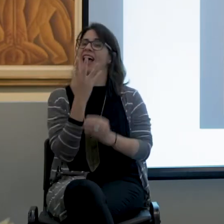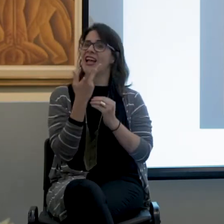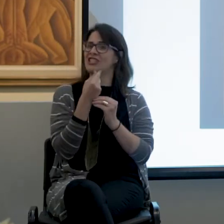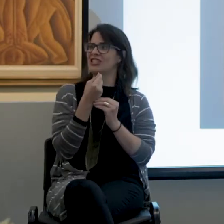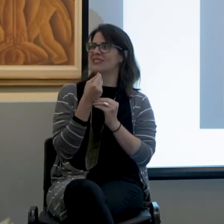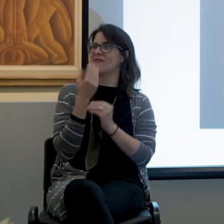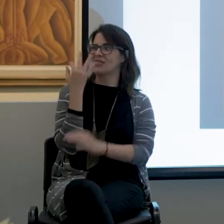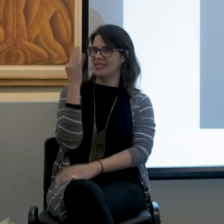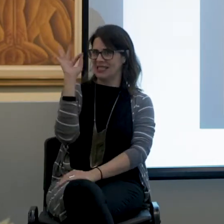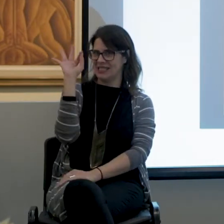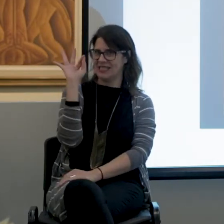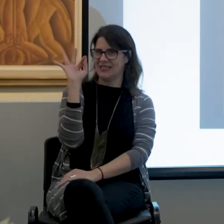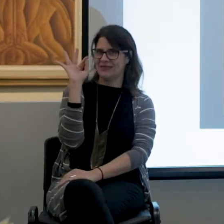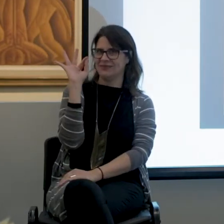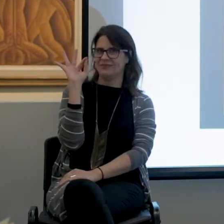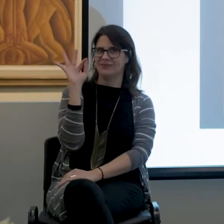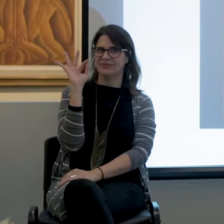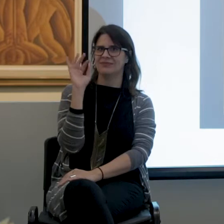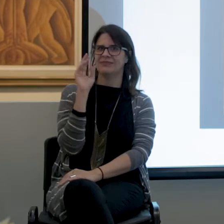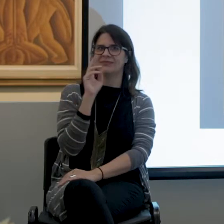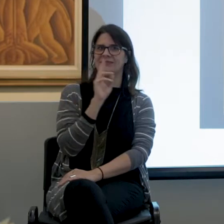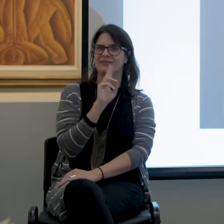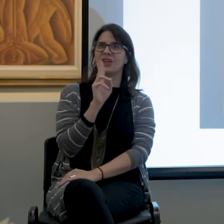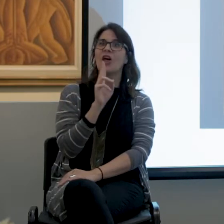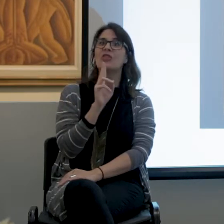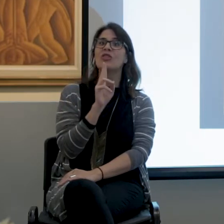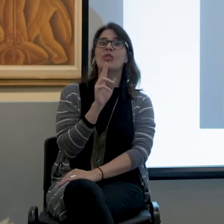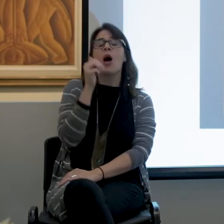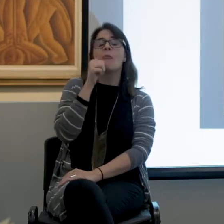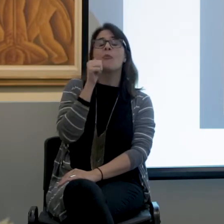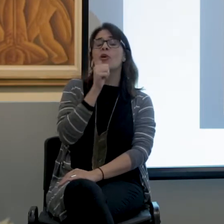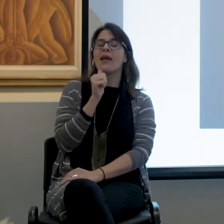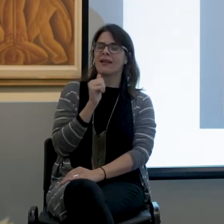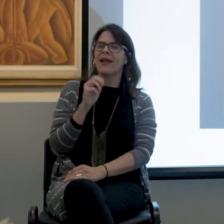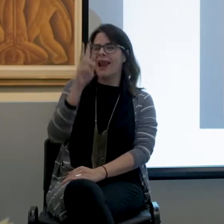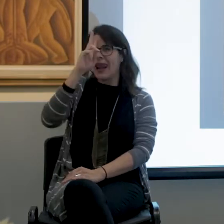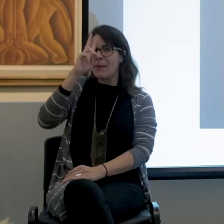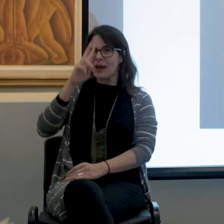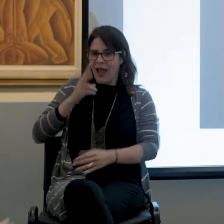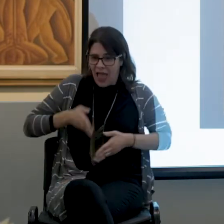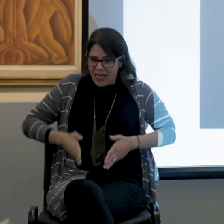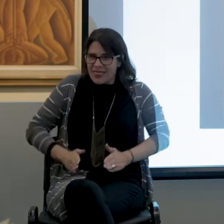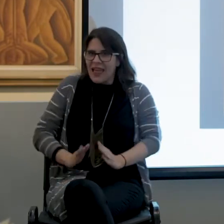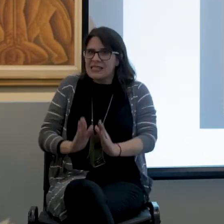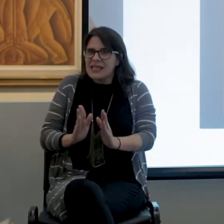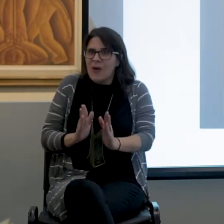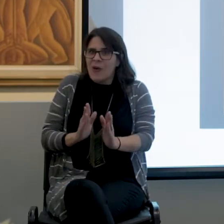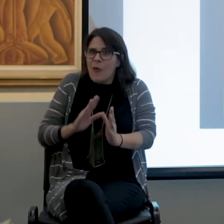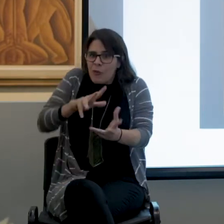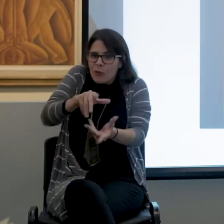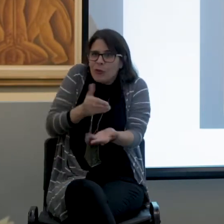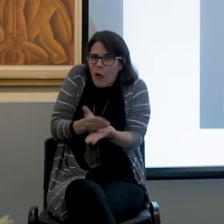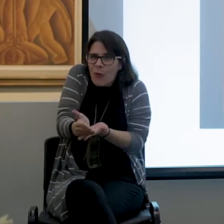contemporânea, que se chama A Origem da Guerra. Se lá está a origem do mundo, este quadro feminista diz que